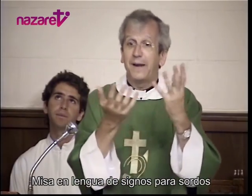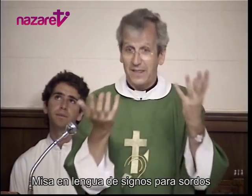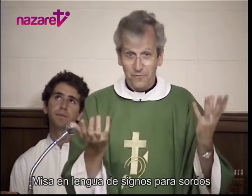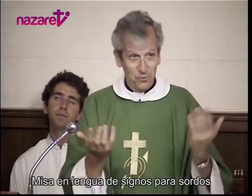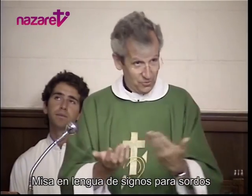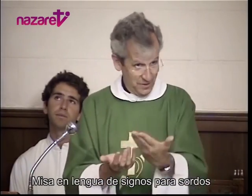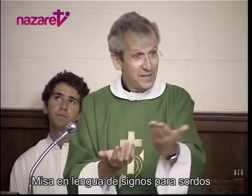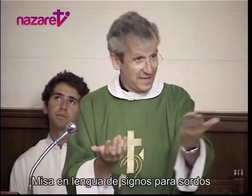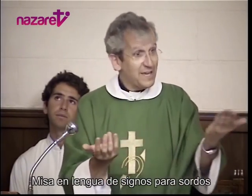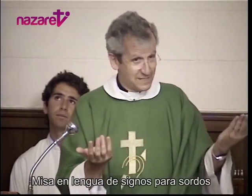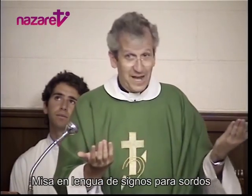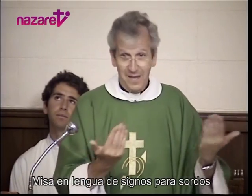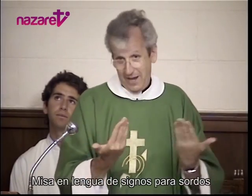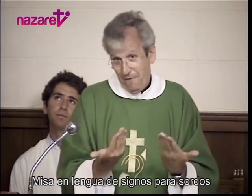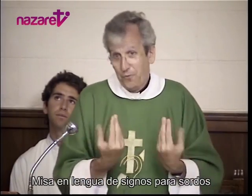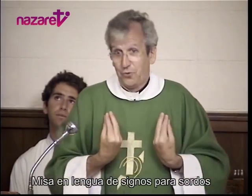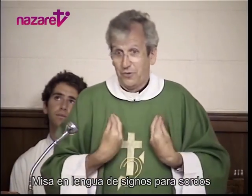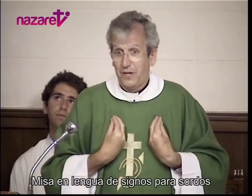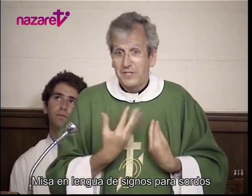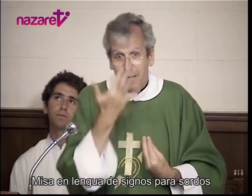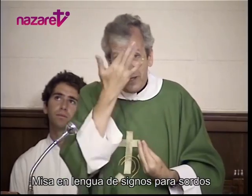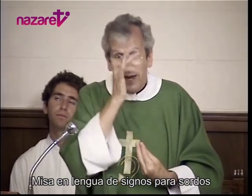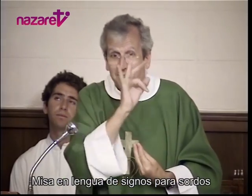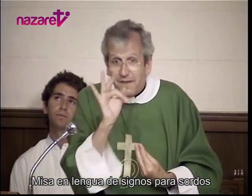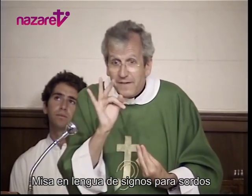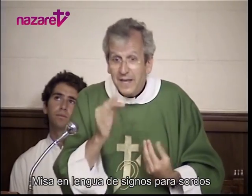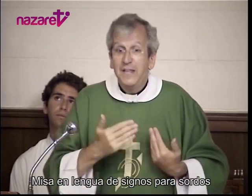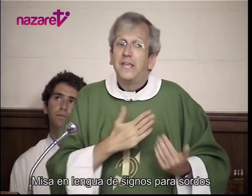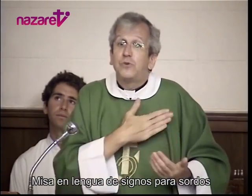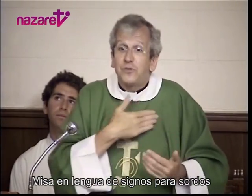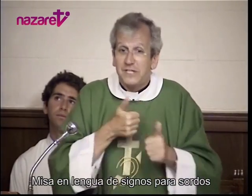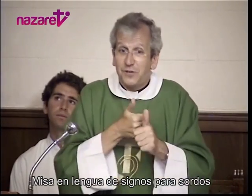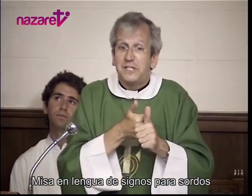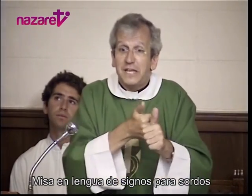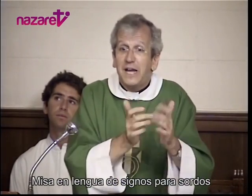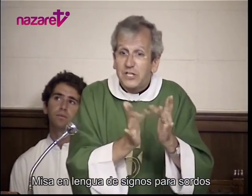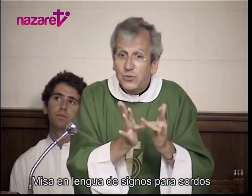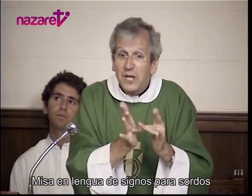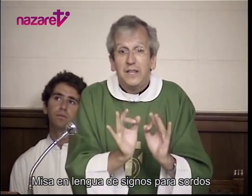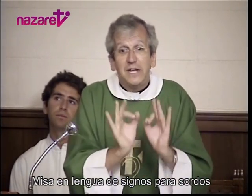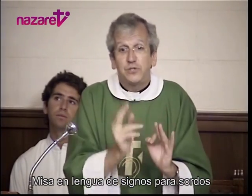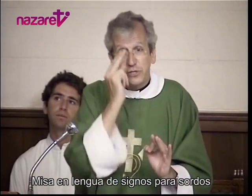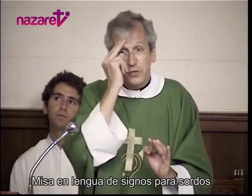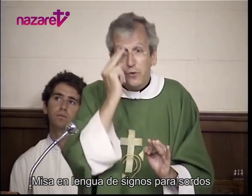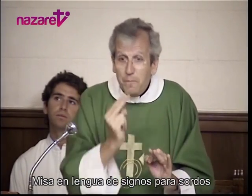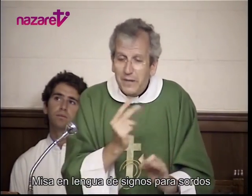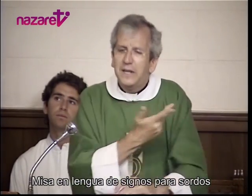dar fruto. Y ahí está el fruto de nuestra vida de fe, de nuestro deseo de seguir a Jesús, de nuestro deseo de cumplir y